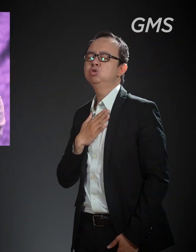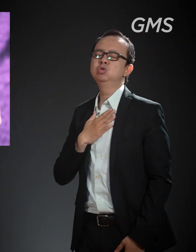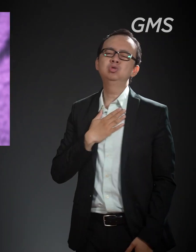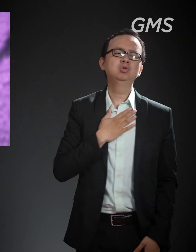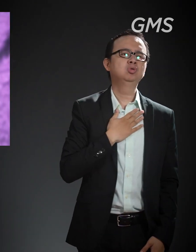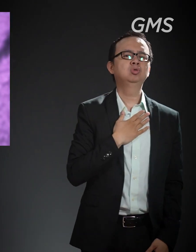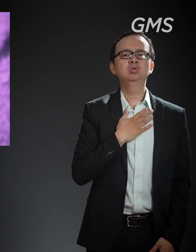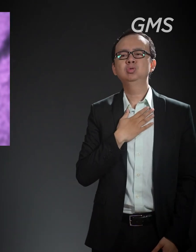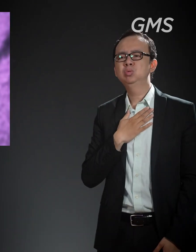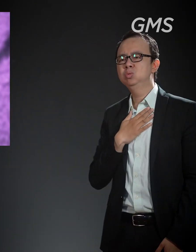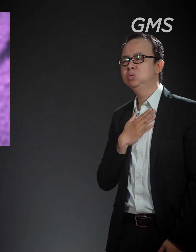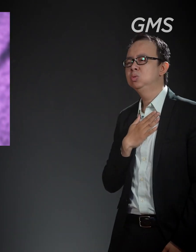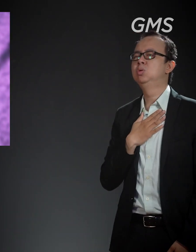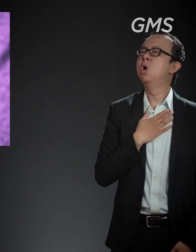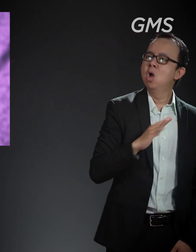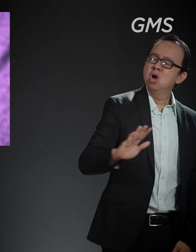Tuhanku,